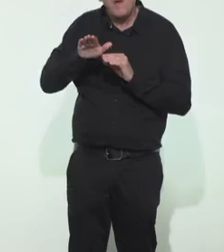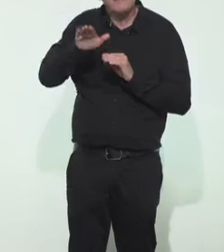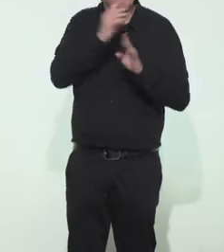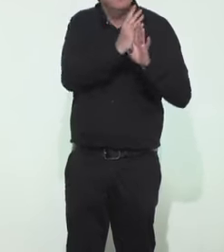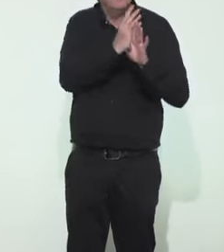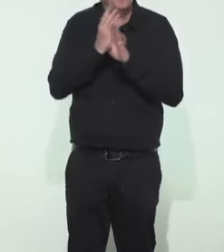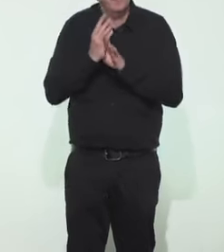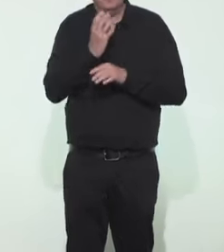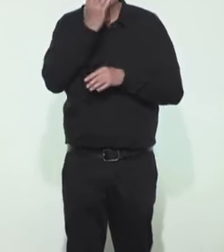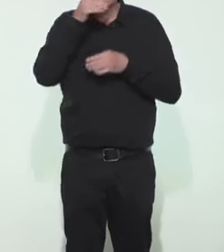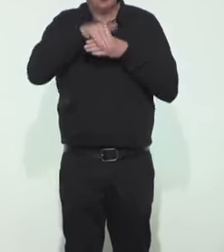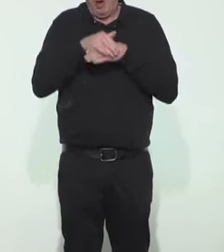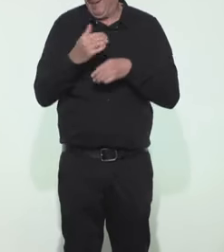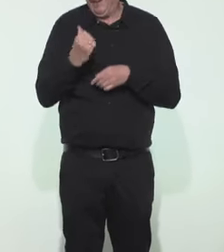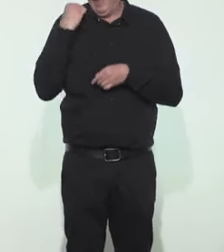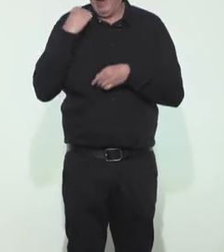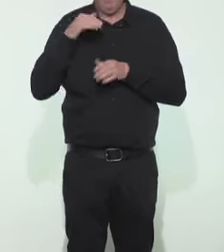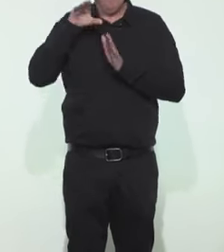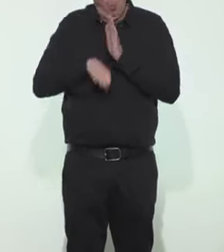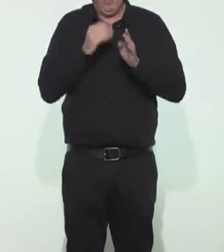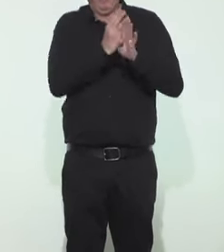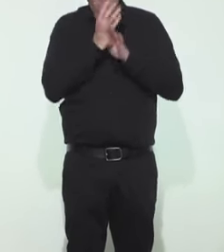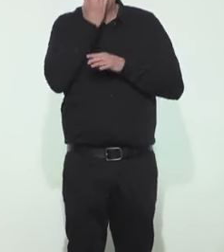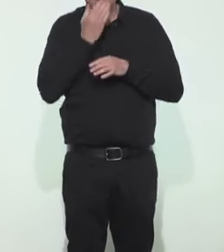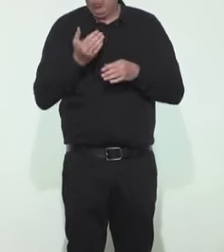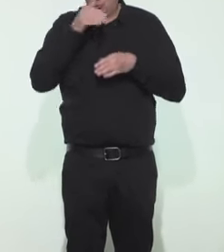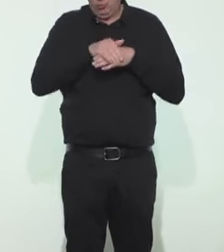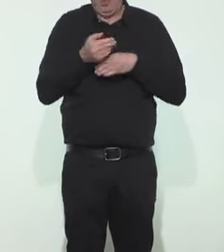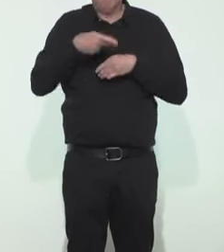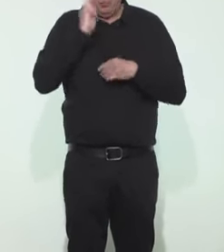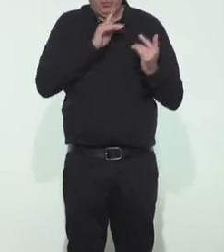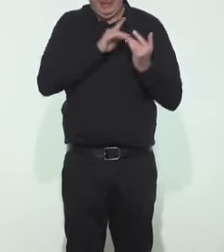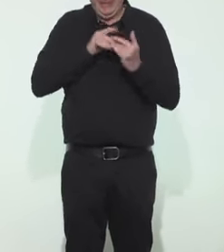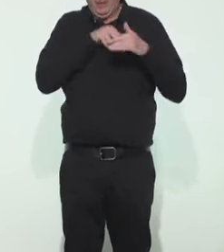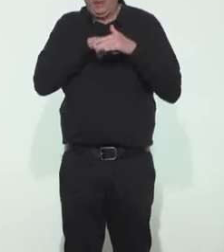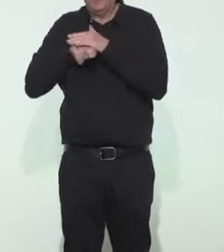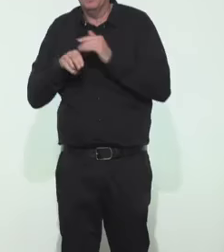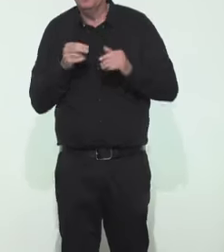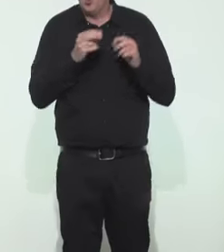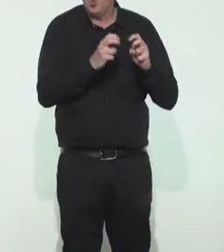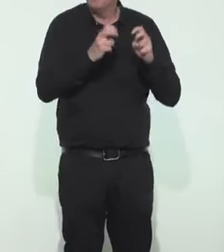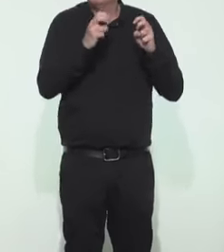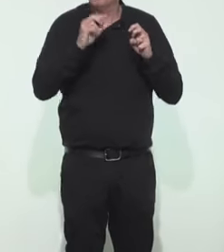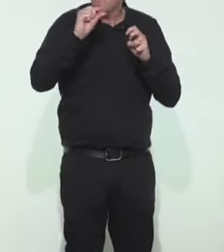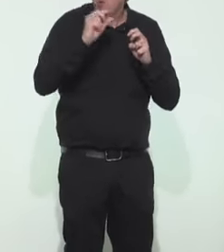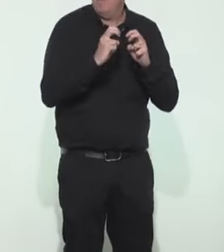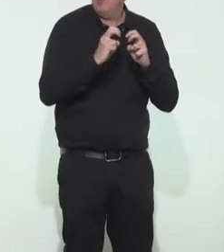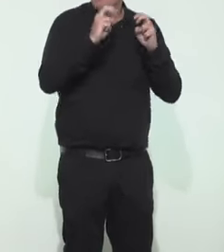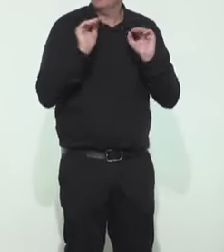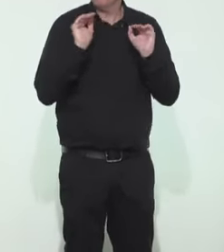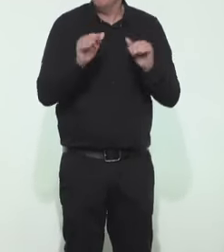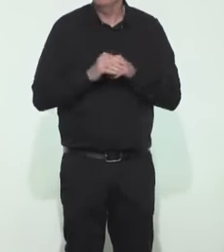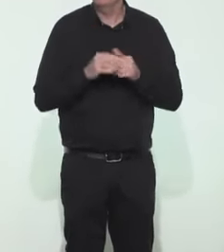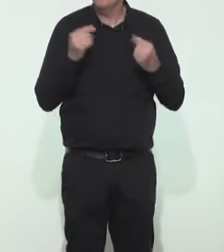réanimation sait plus qui est certes l'augmentation est plus faible mais c'est toujours une augmentation et nous nous attendons que ce soit une